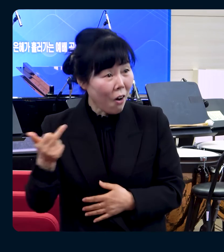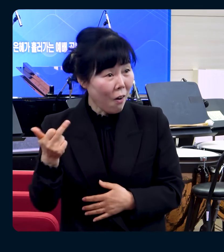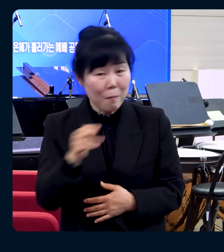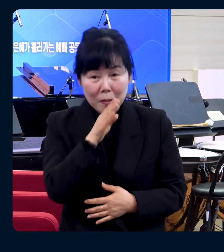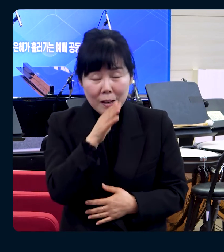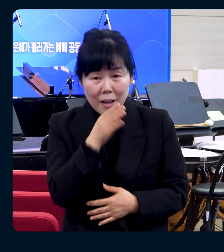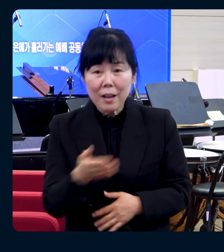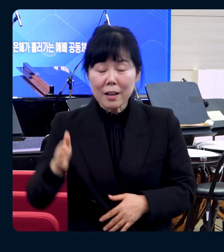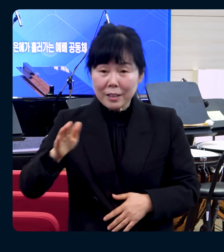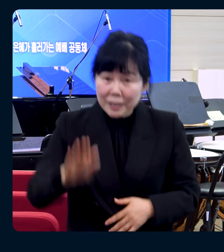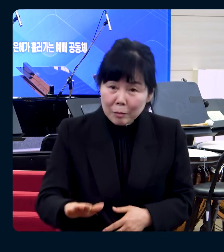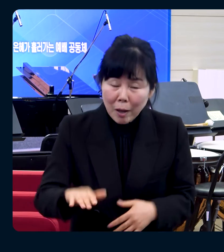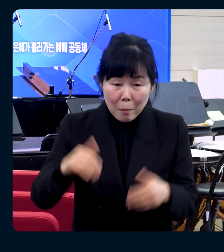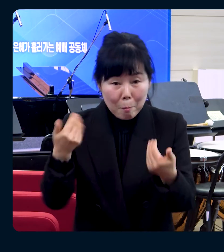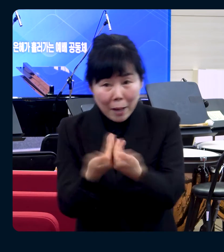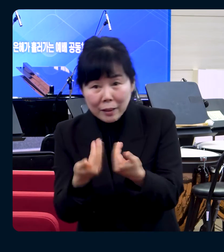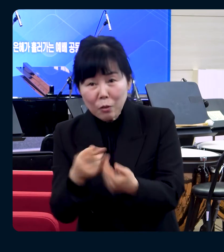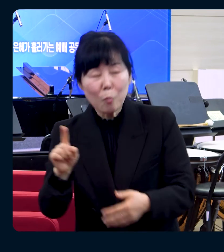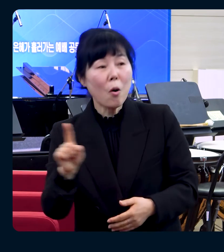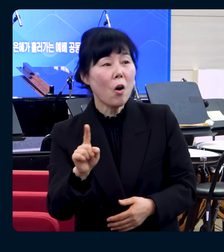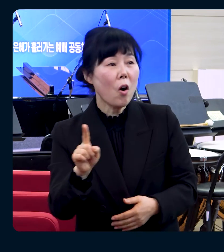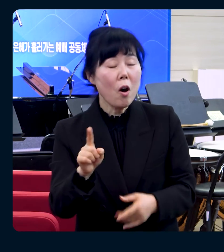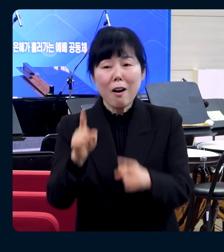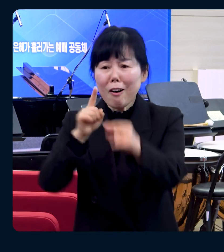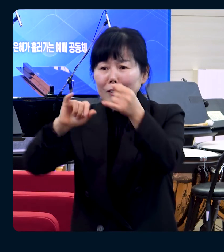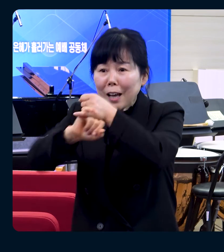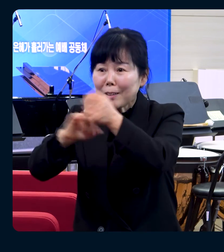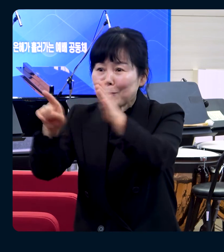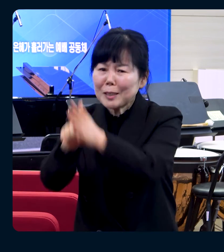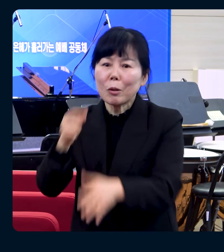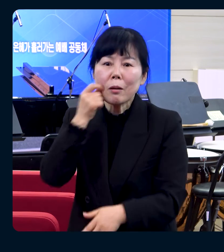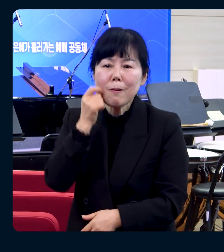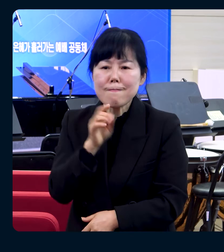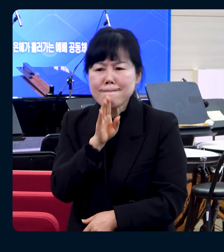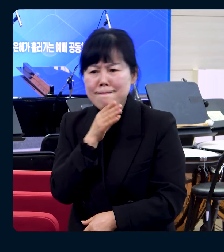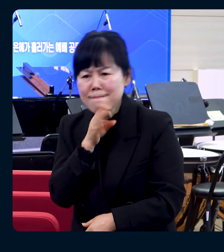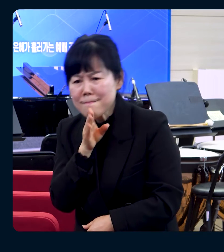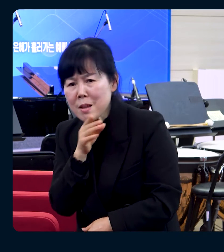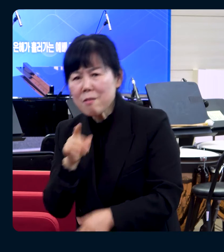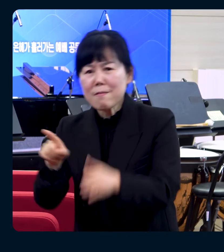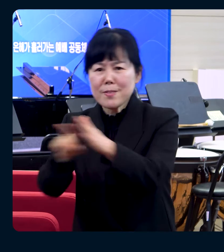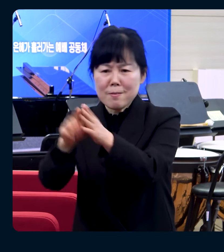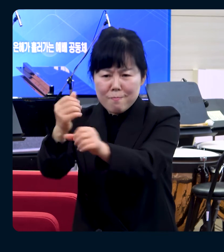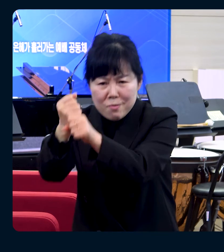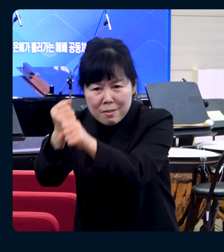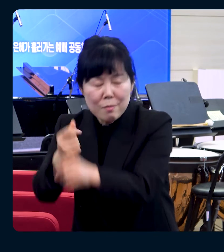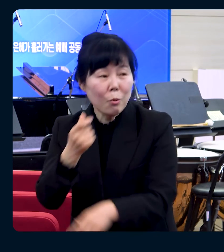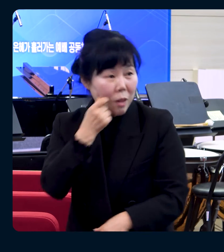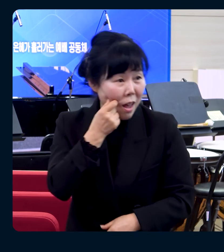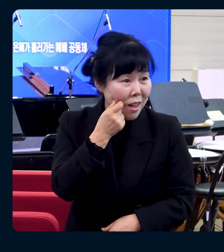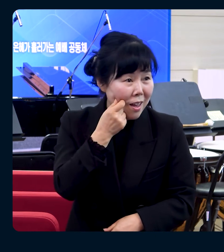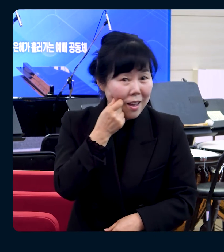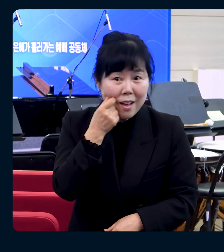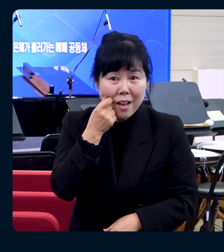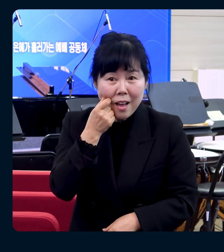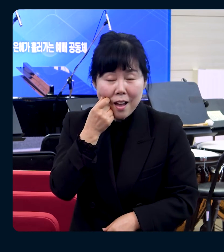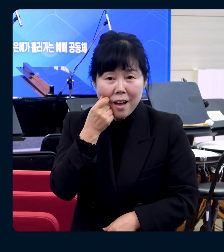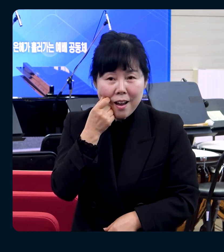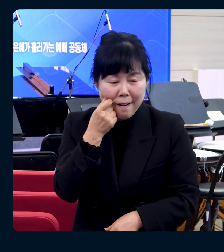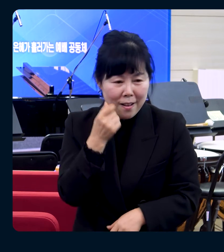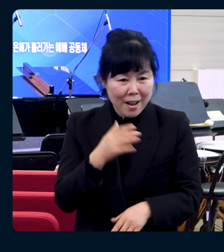은혜로 다가오지만, 그러나 반면에 그 과정 속에서 믿지 못하고 신뢰하지